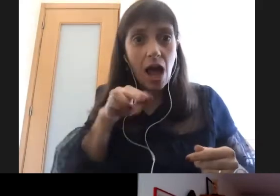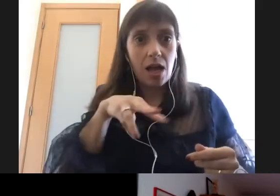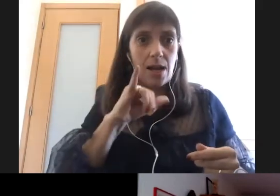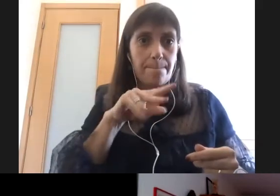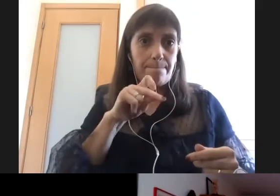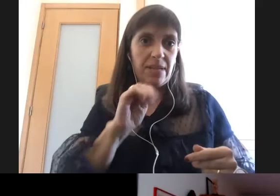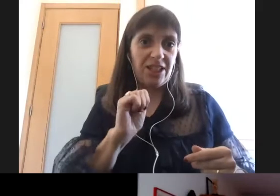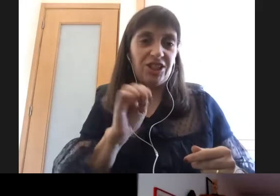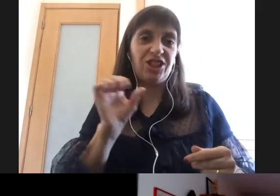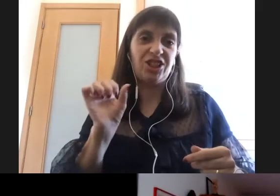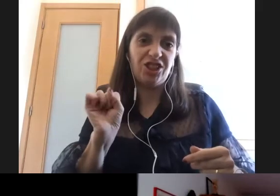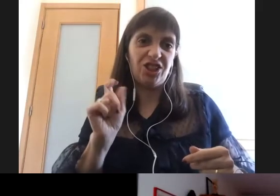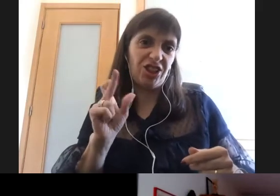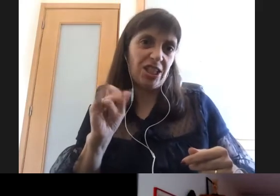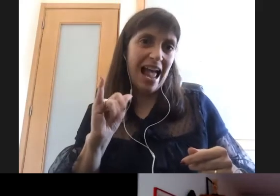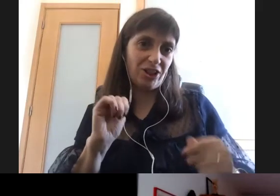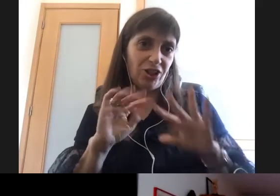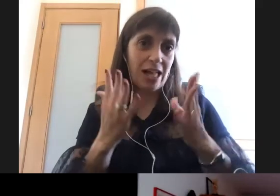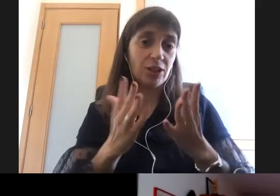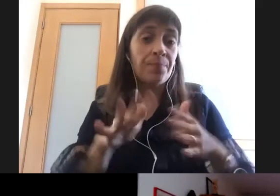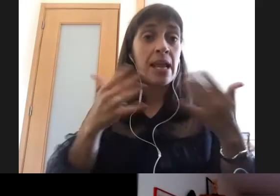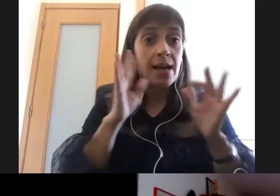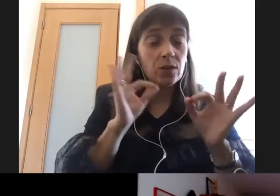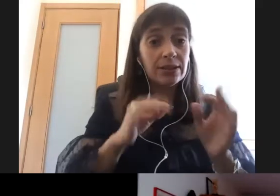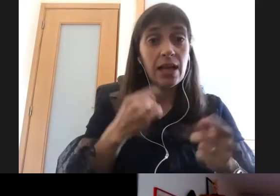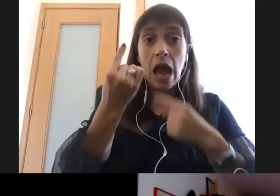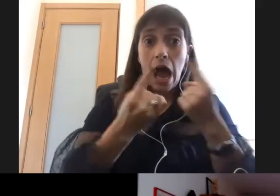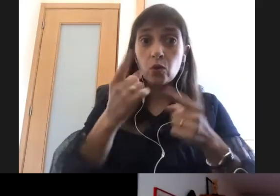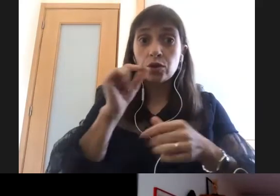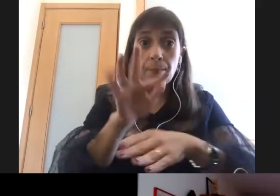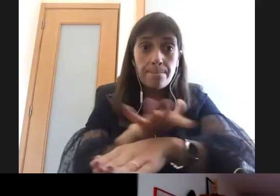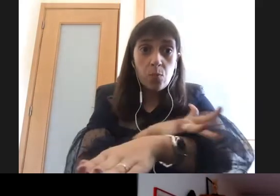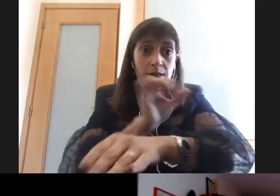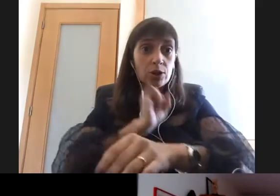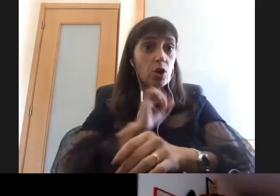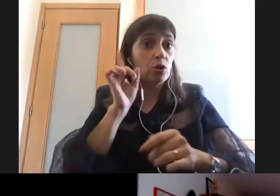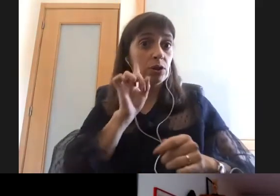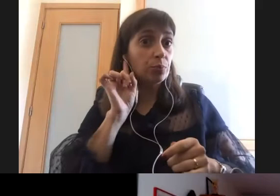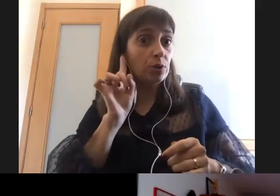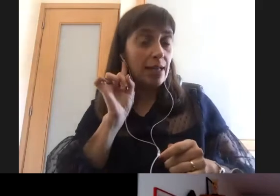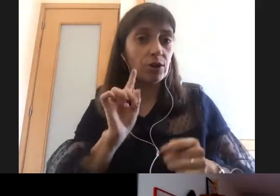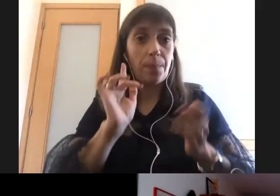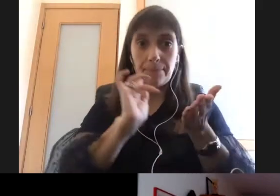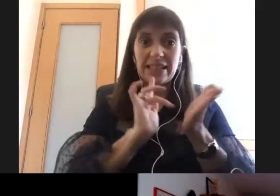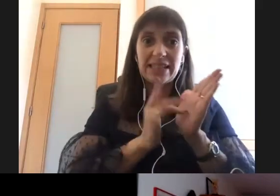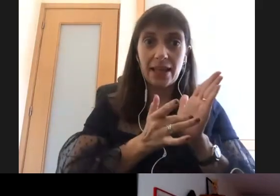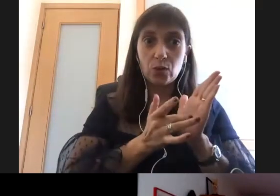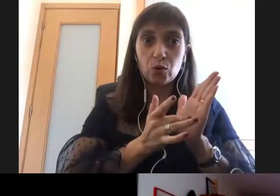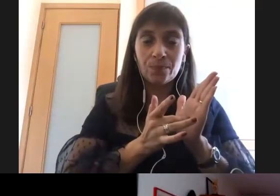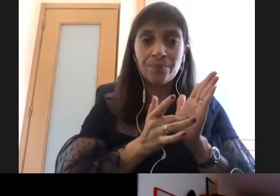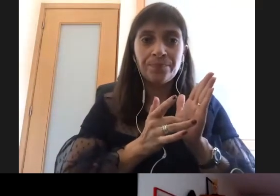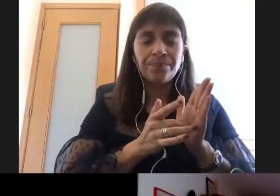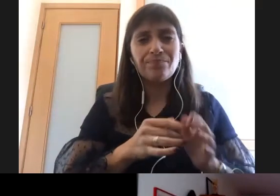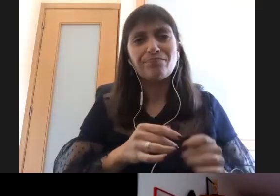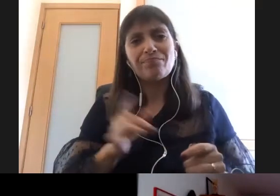Isso, inclusive, alguns dos nossos grandes poetas, dos primeiros grandes poetas brasileiros, que não eram